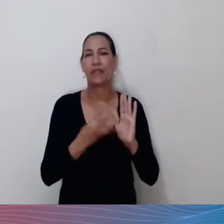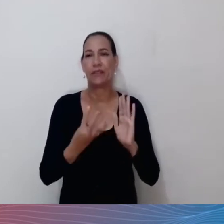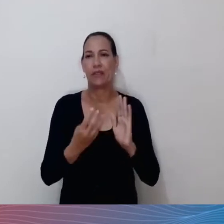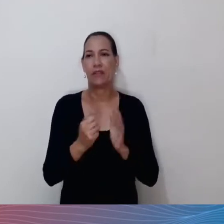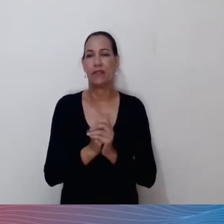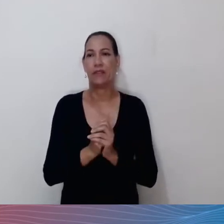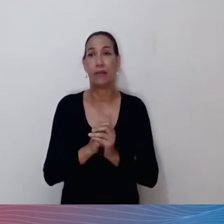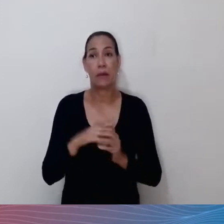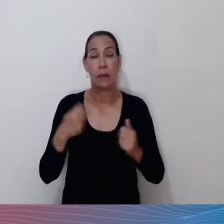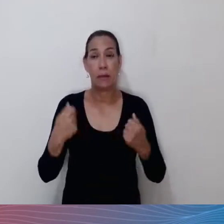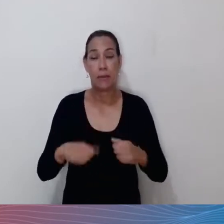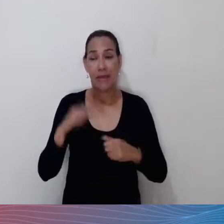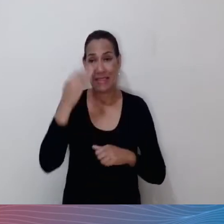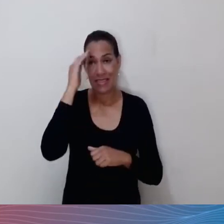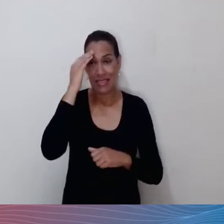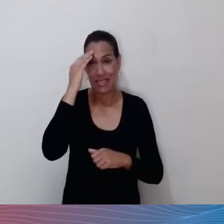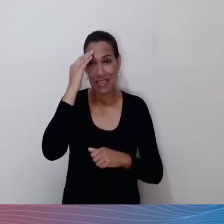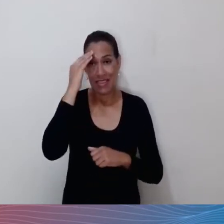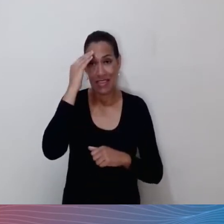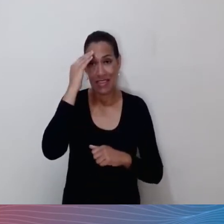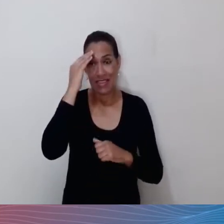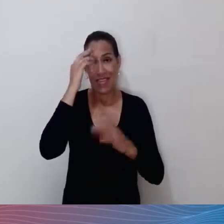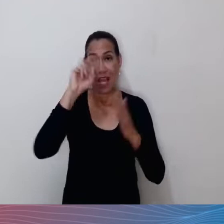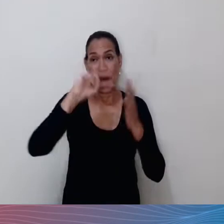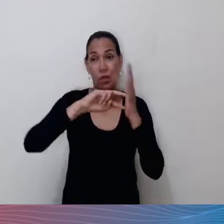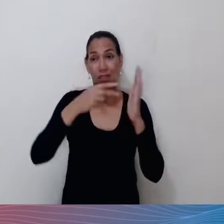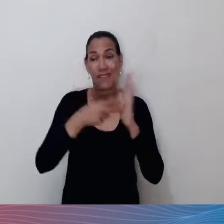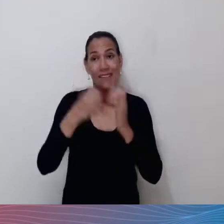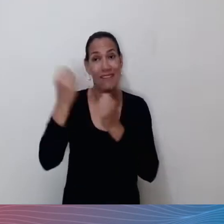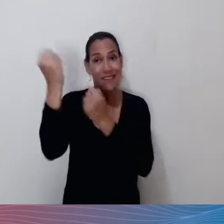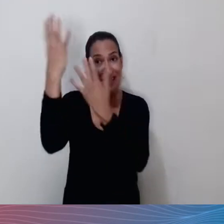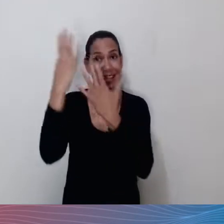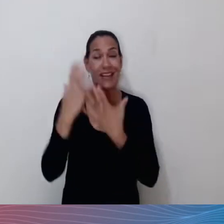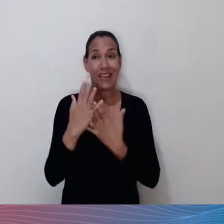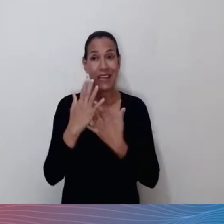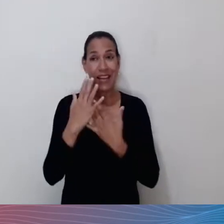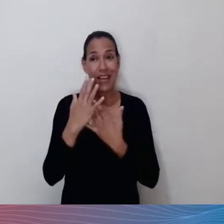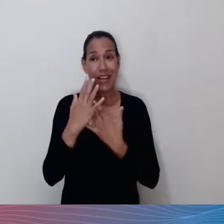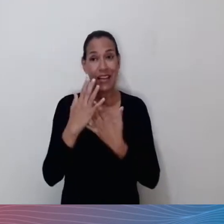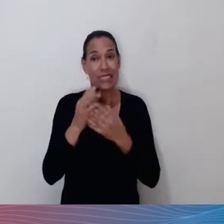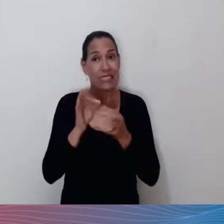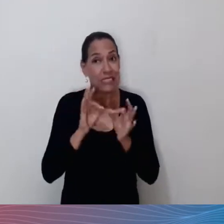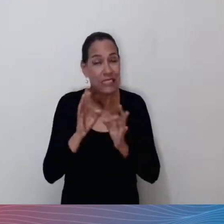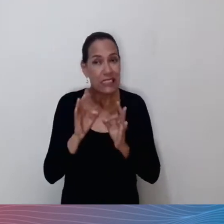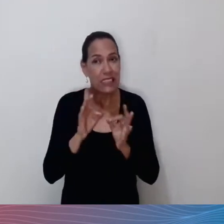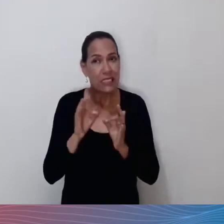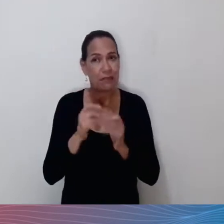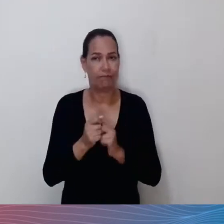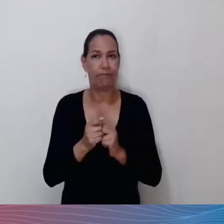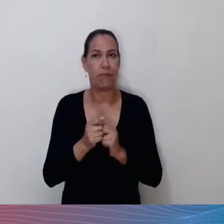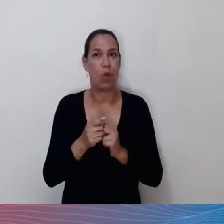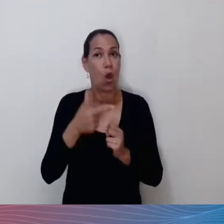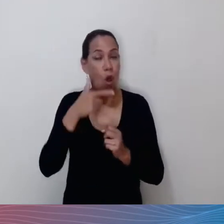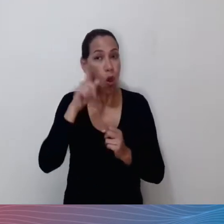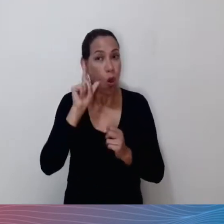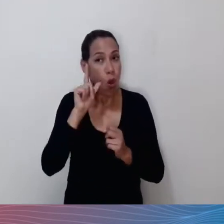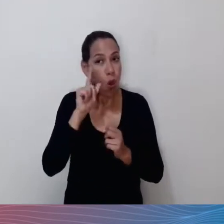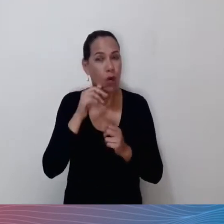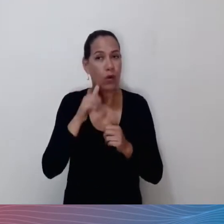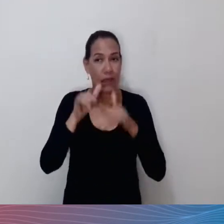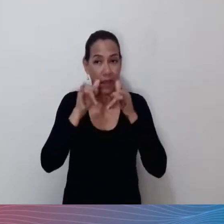esta mensagem. Por isso que eu fiz questão de ontem falar sobre a graça. Versículo